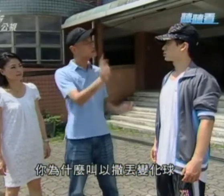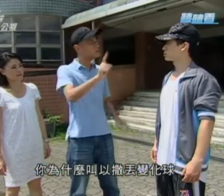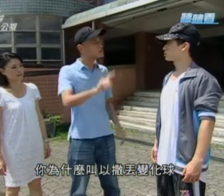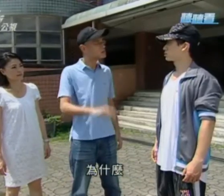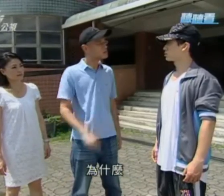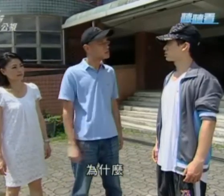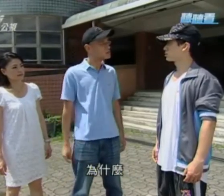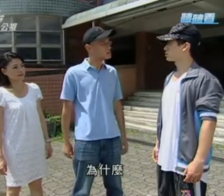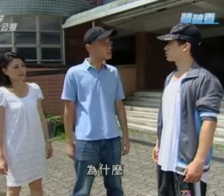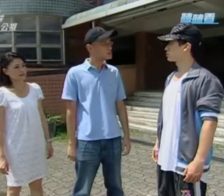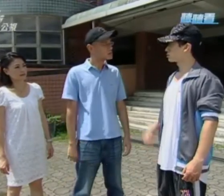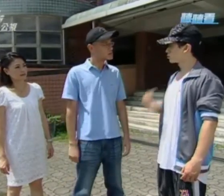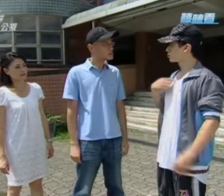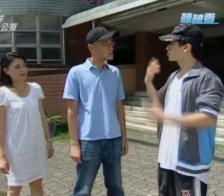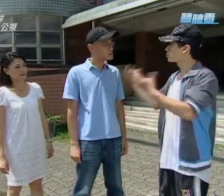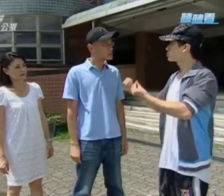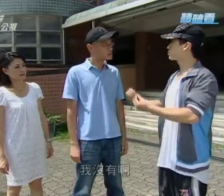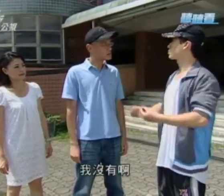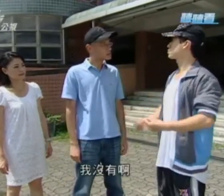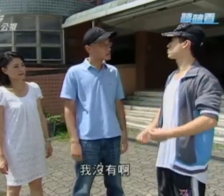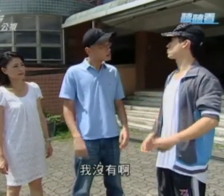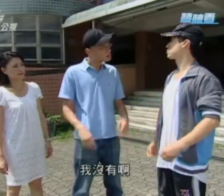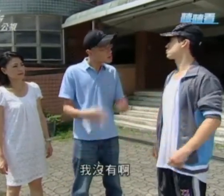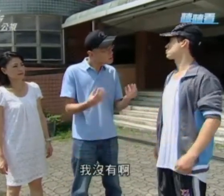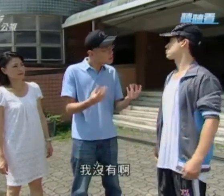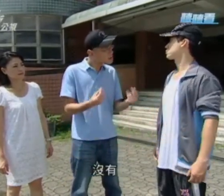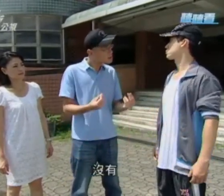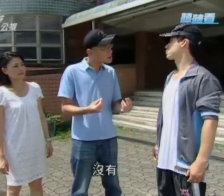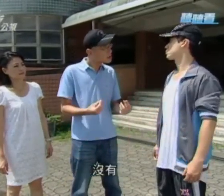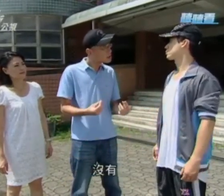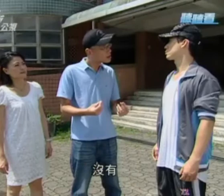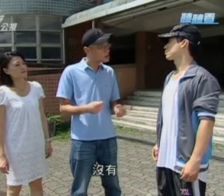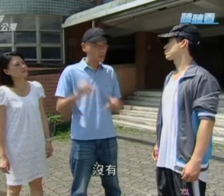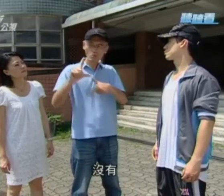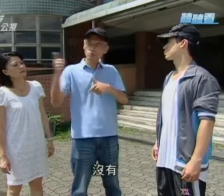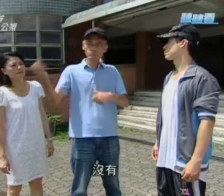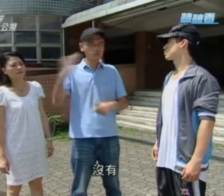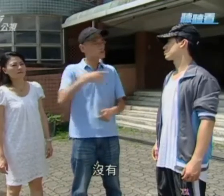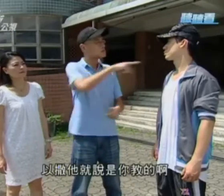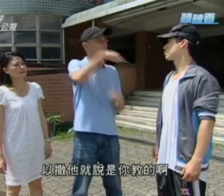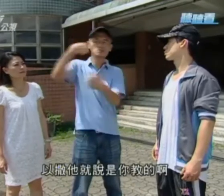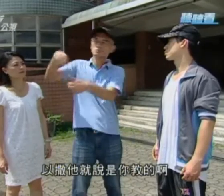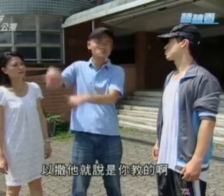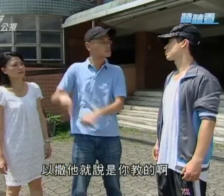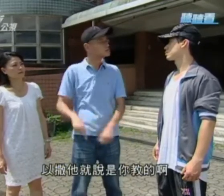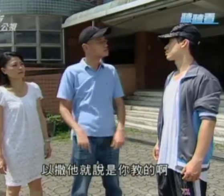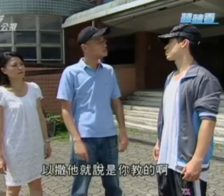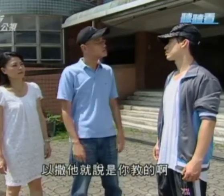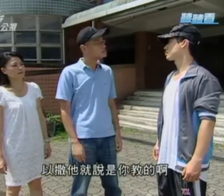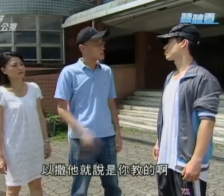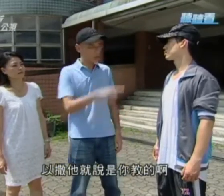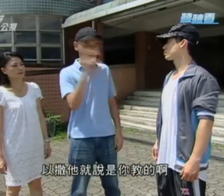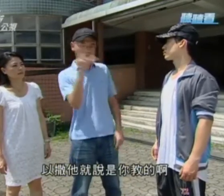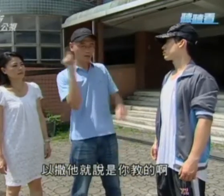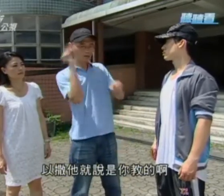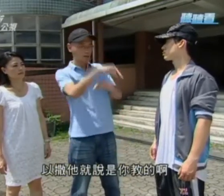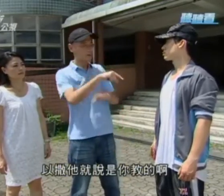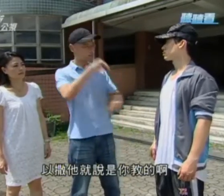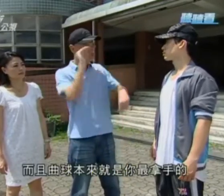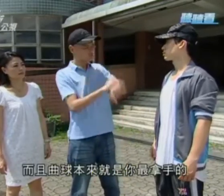为什么？我没有啊，没有。以撒，他就说是你教的，而且曲